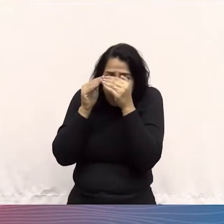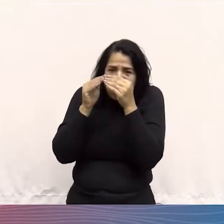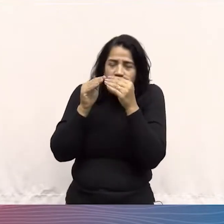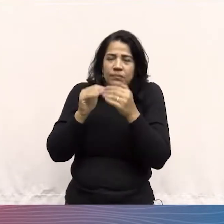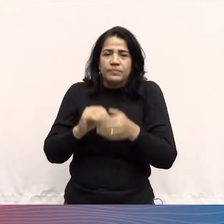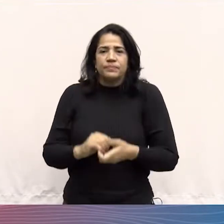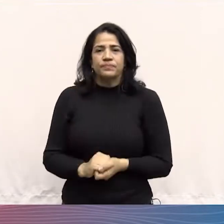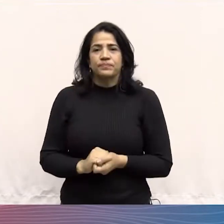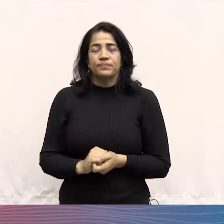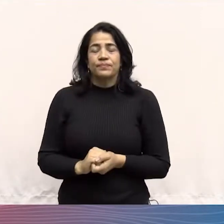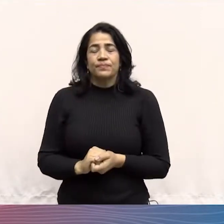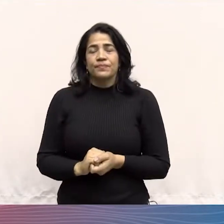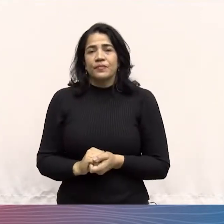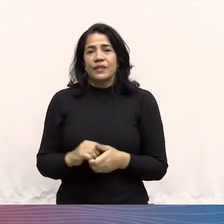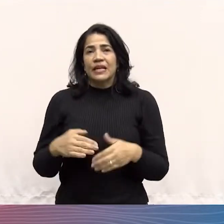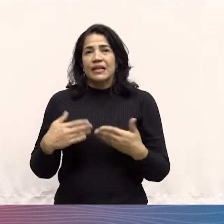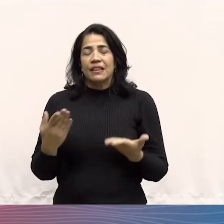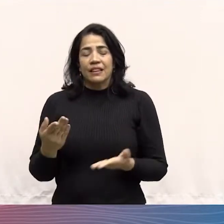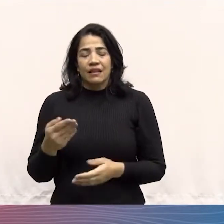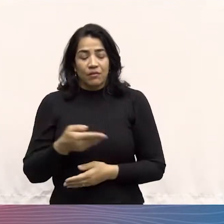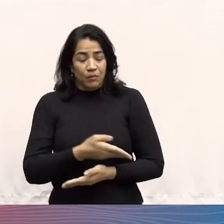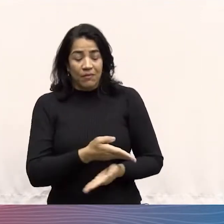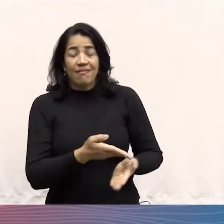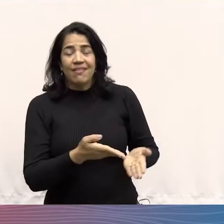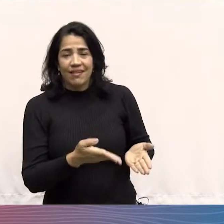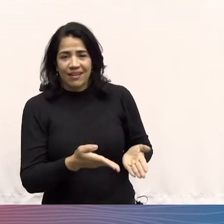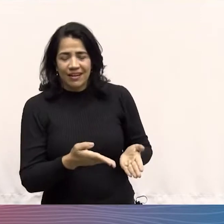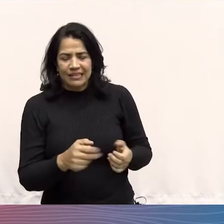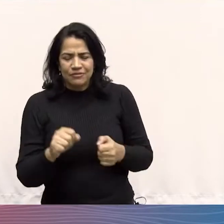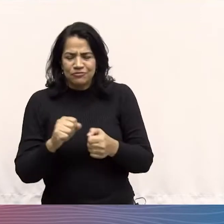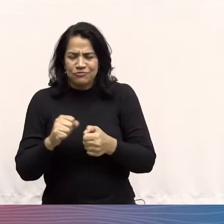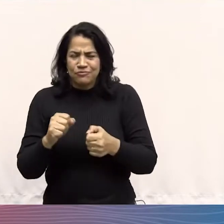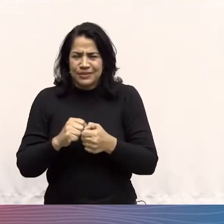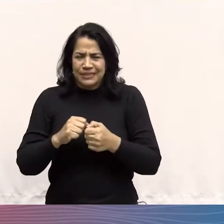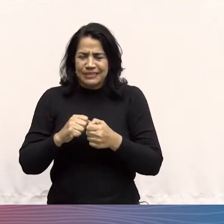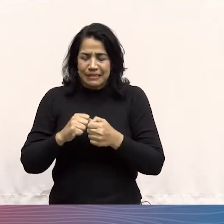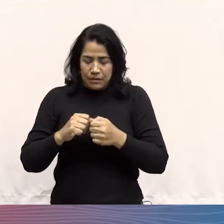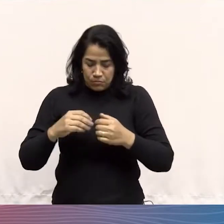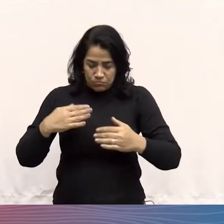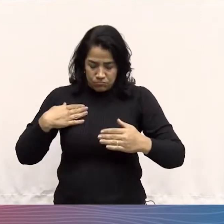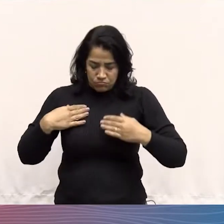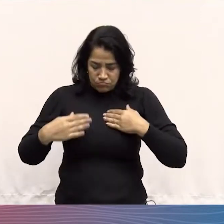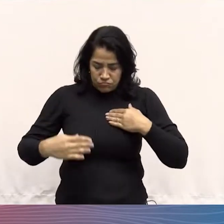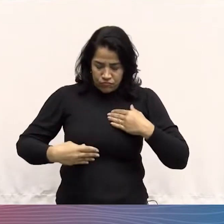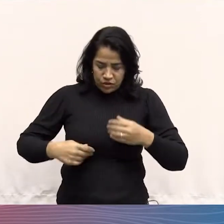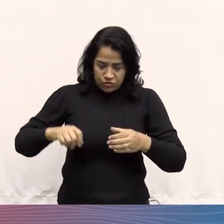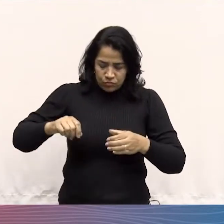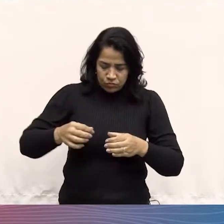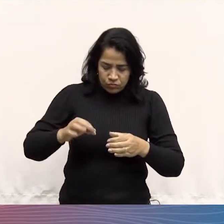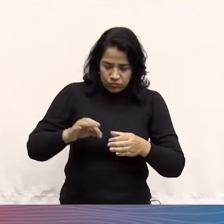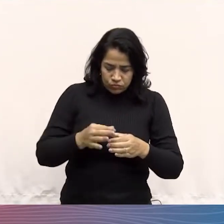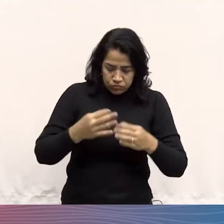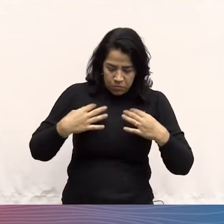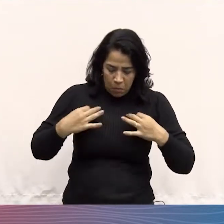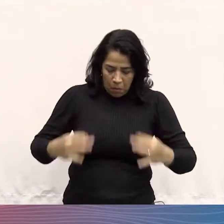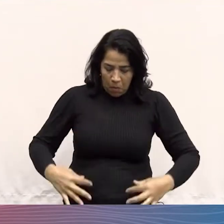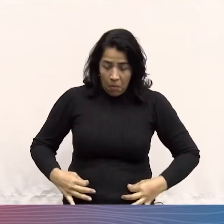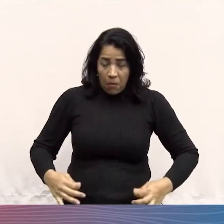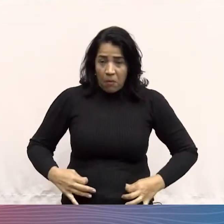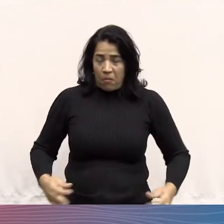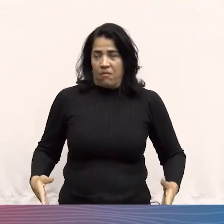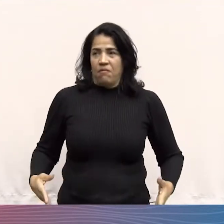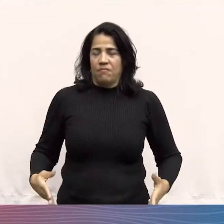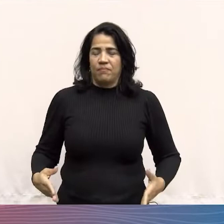um aventalzinho lá, um vestido de folha de figueira para tapar sua vergonha. Mas esse não é a maneira de